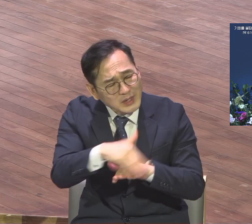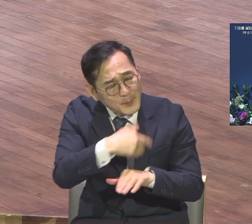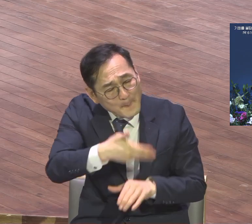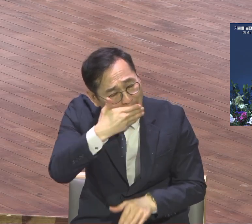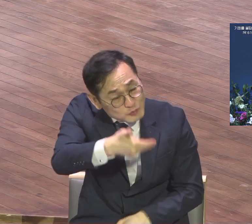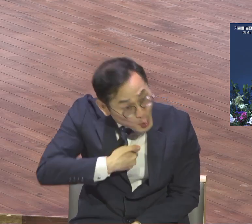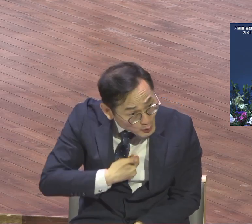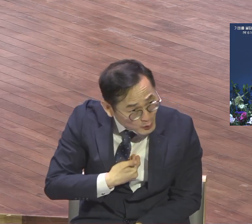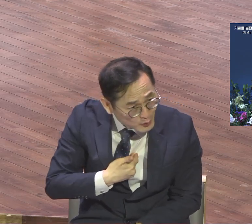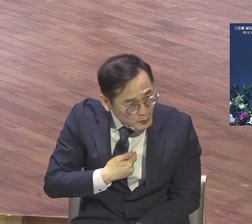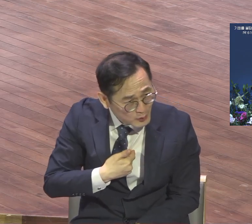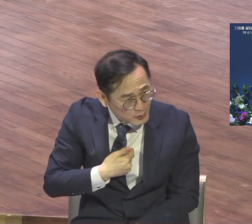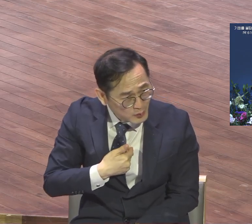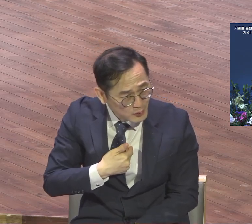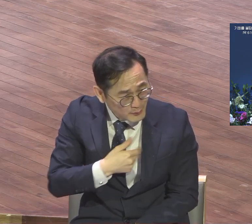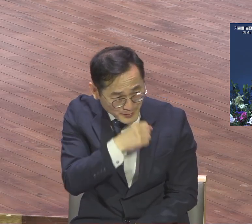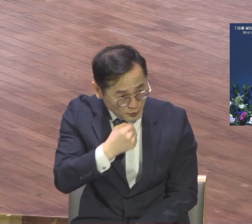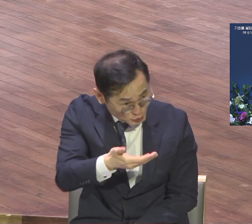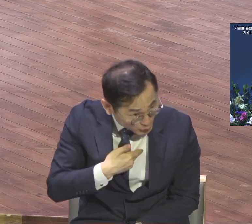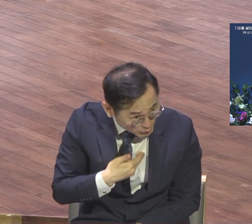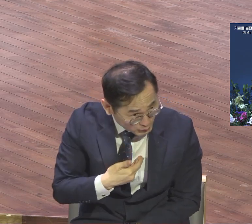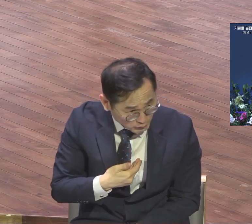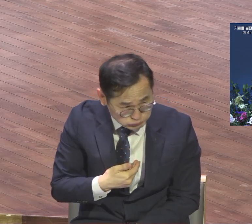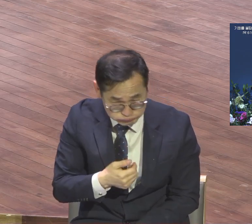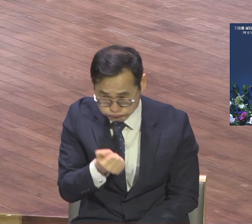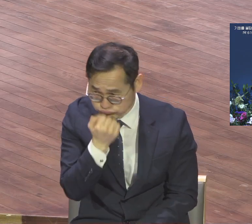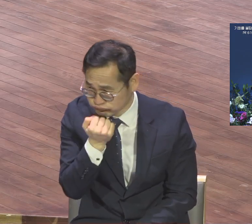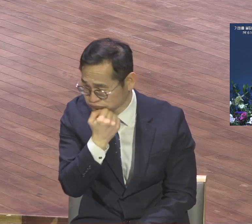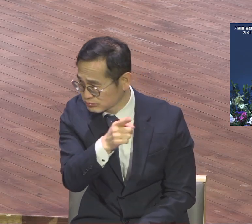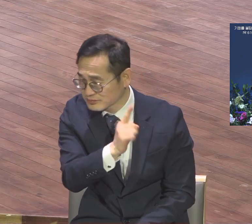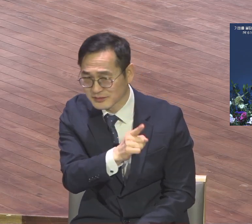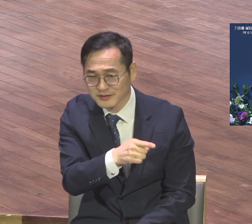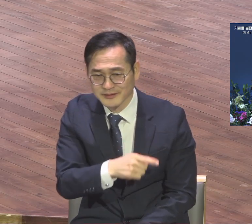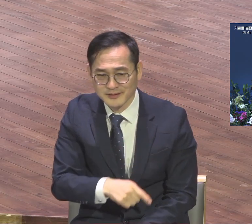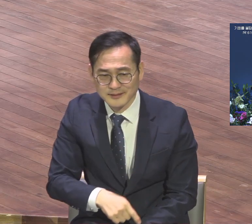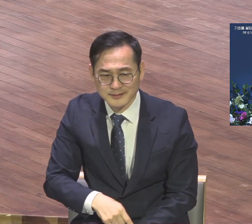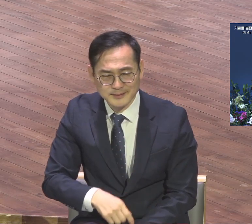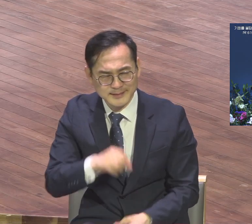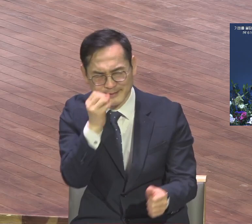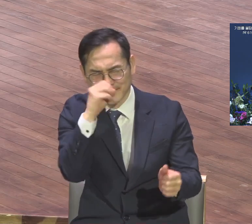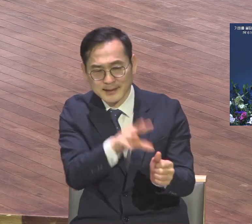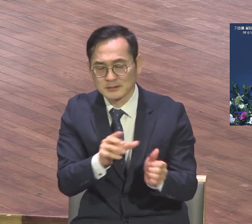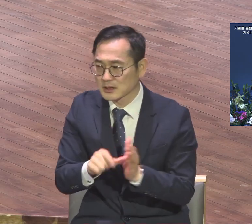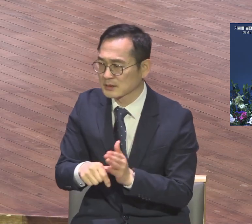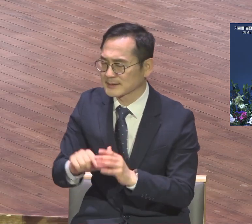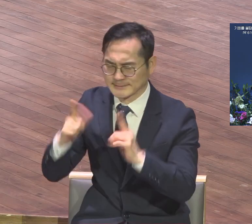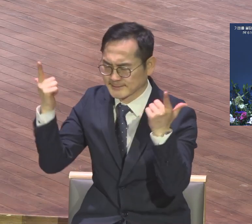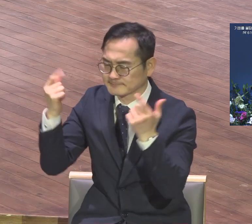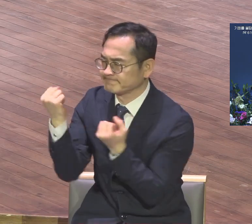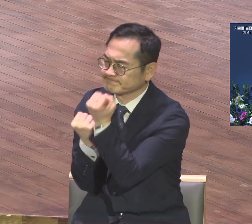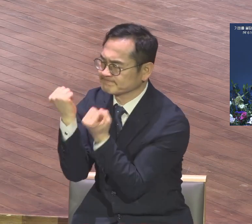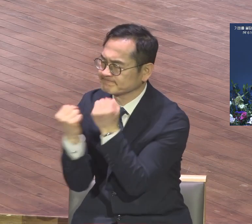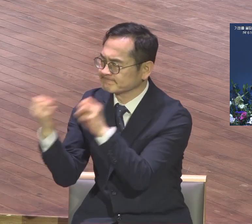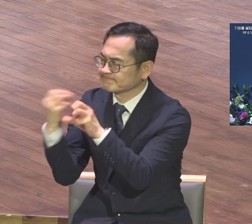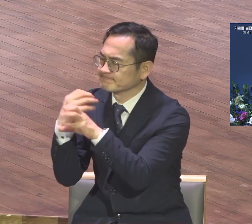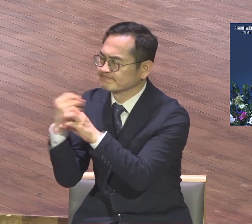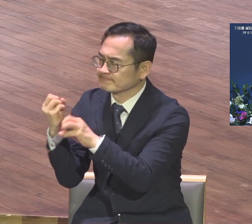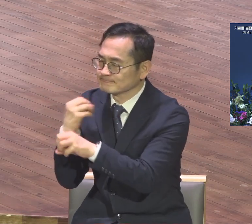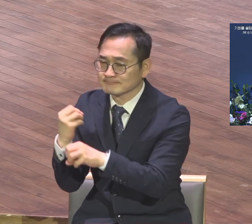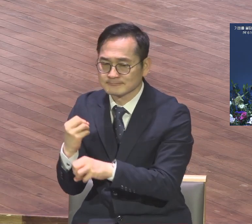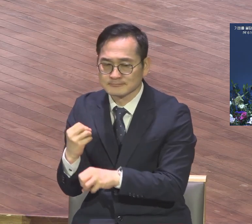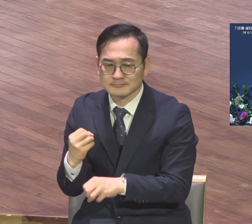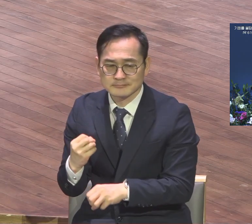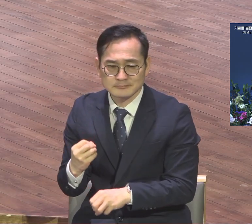주냐? 그 뭐로 다니는데? 그렇게 핍박할 때 확실하고 명쾌하게 답을 줘야